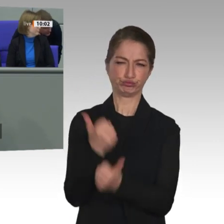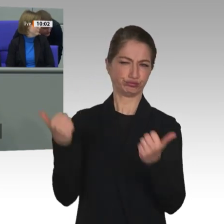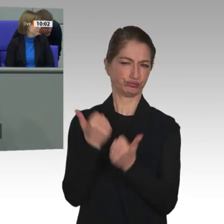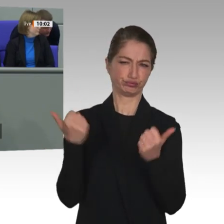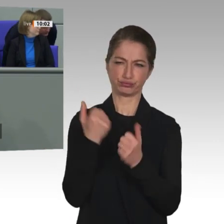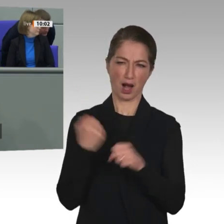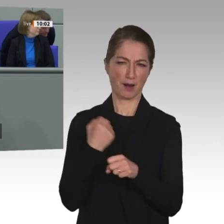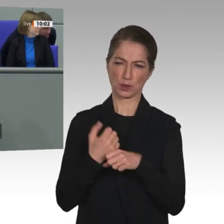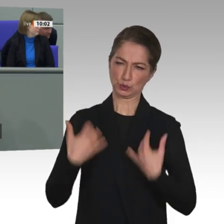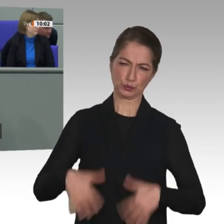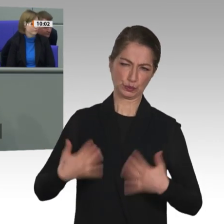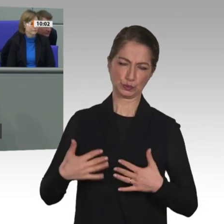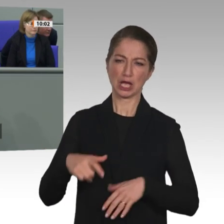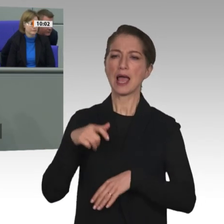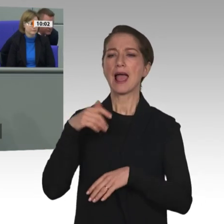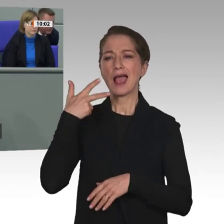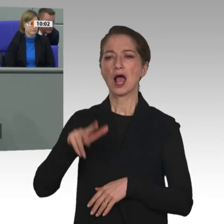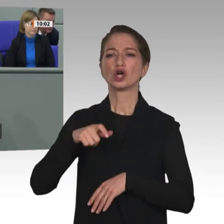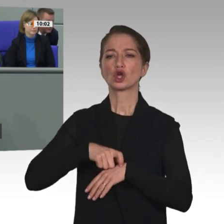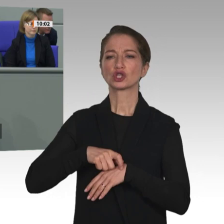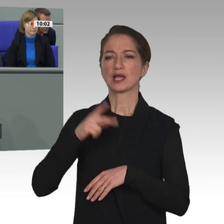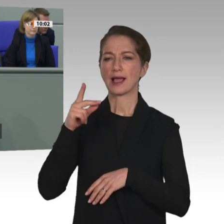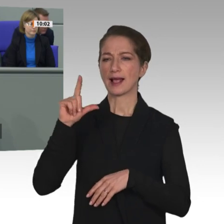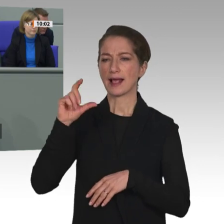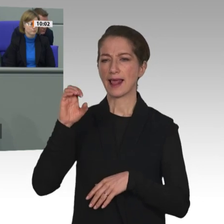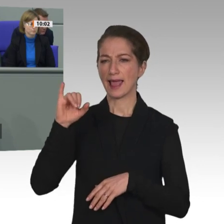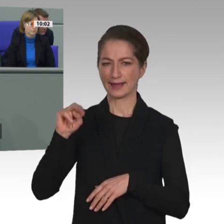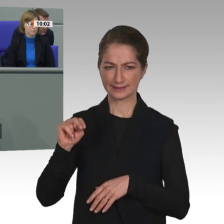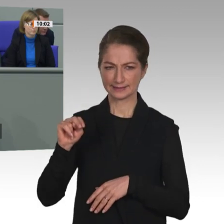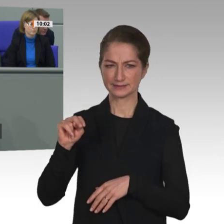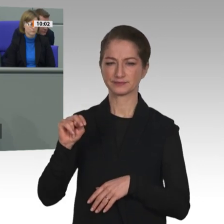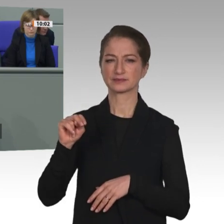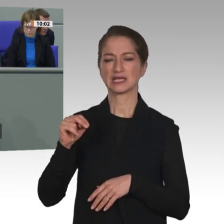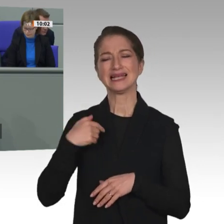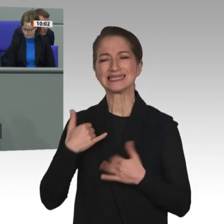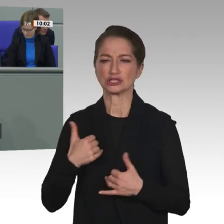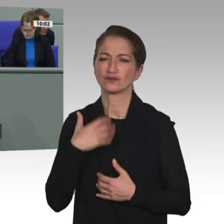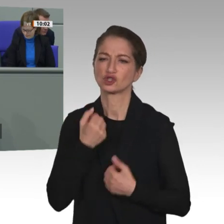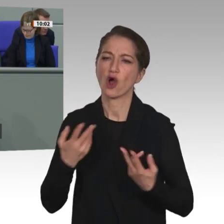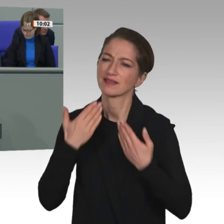Arbeit leistet, Herr Dr. Klein, dem ich bei dieser Gelegenheit auch mal danken möchte.